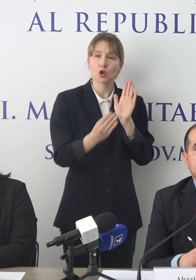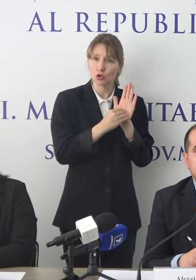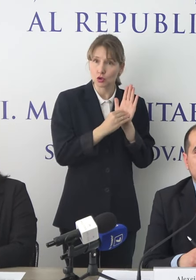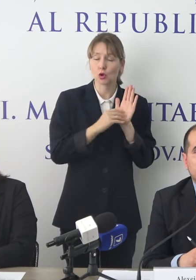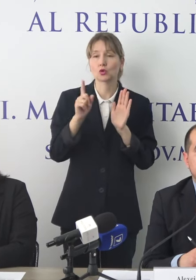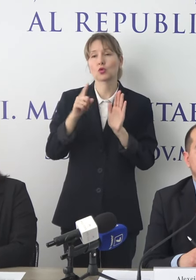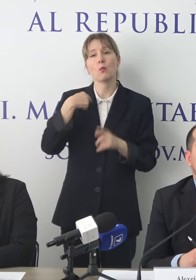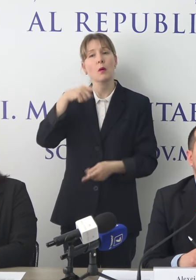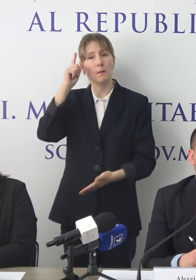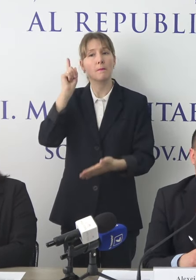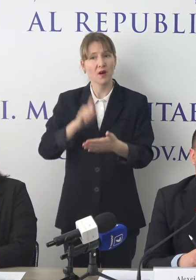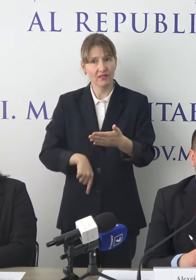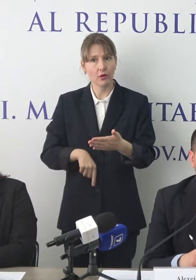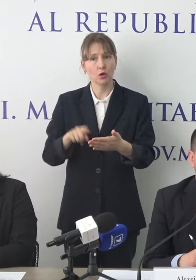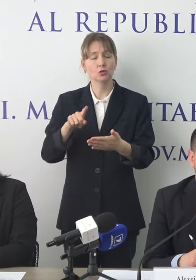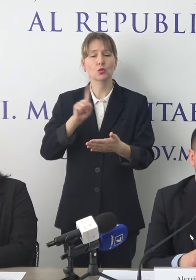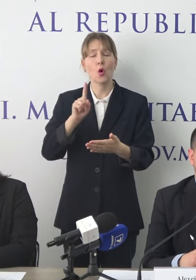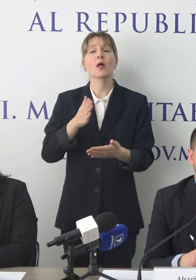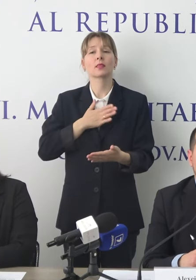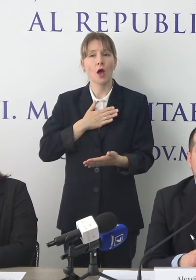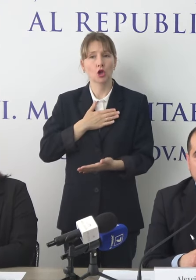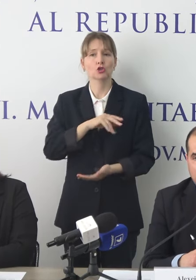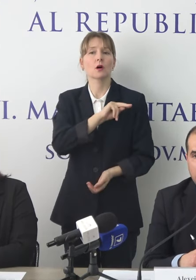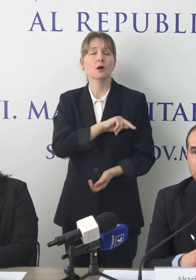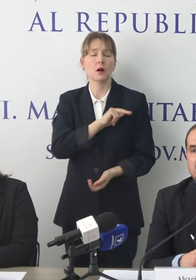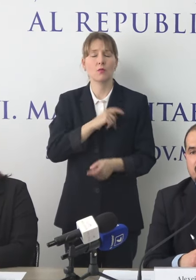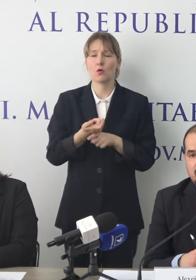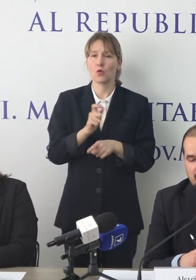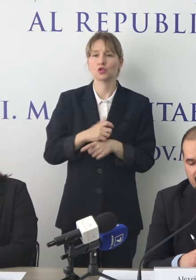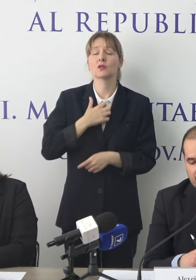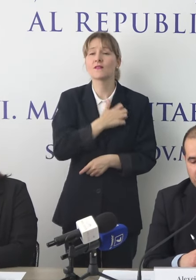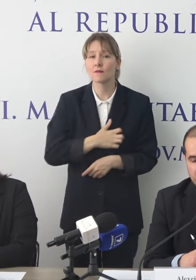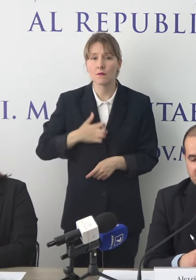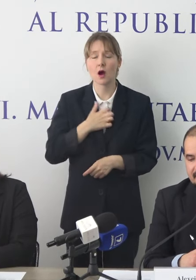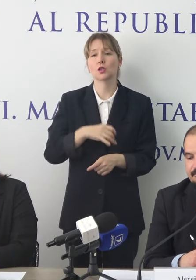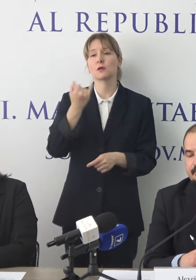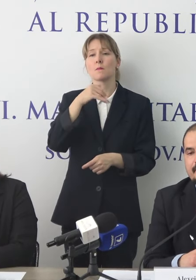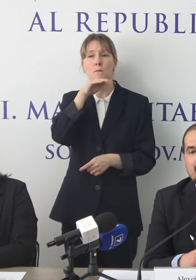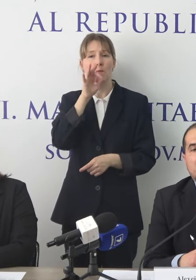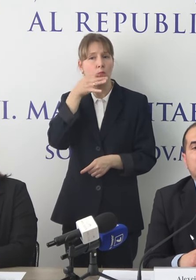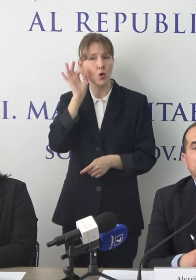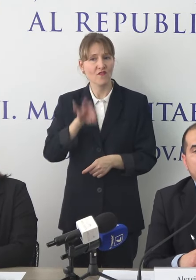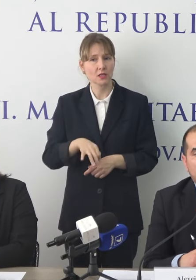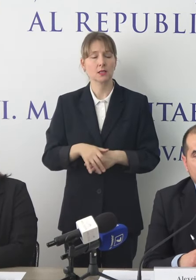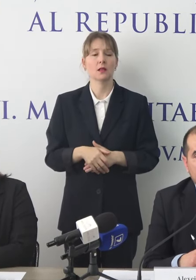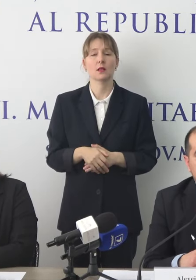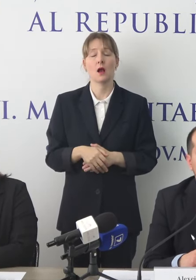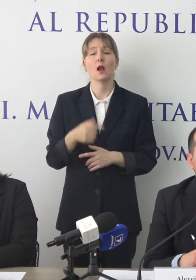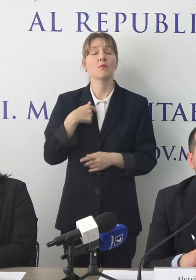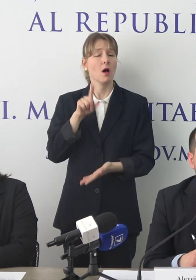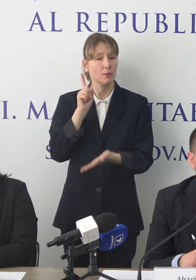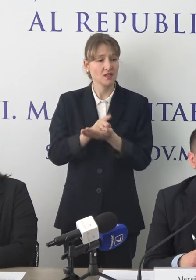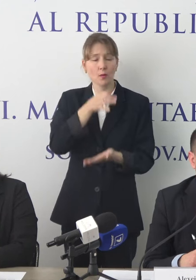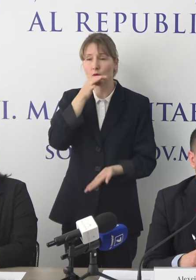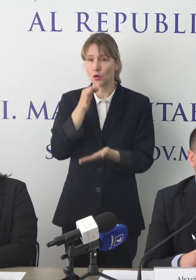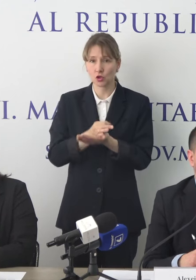pentru ca să ne asigurăm că intervențiile noastre sunt mult mai profunde, mult mai profesioniste. Ne vom responsabiliza